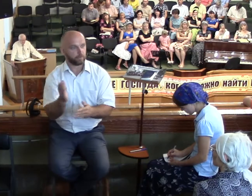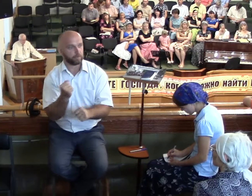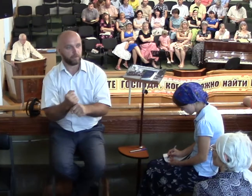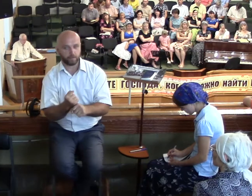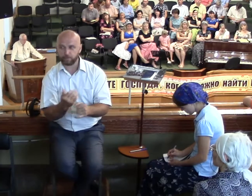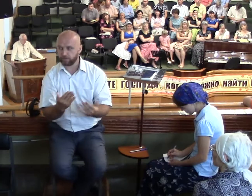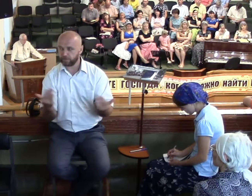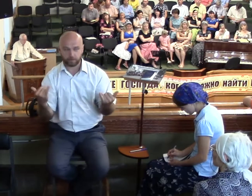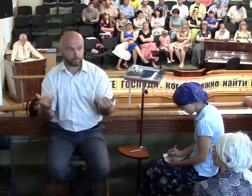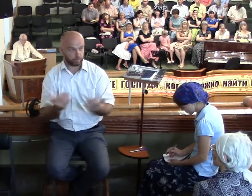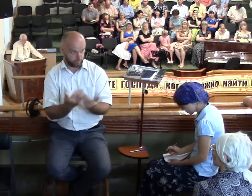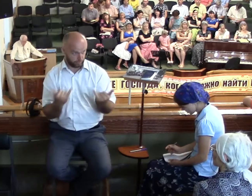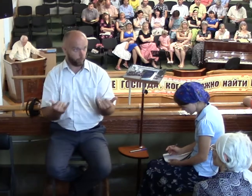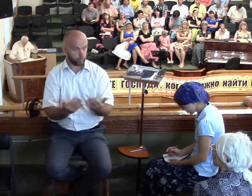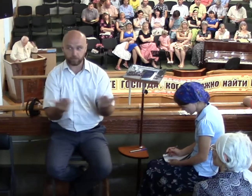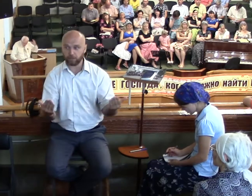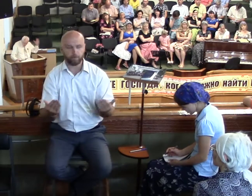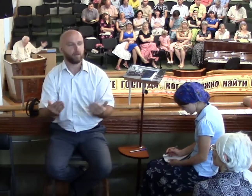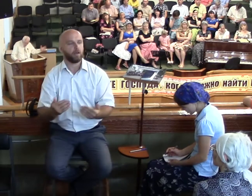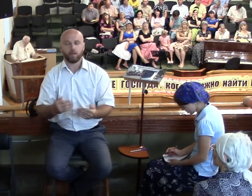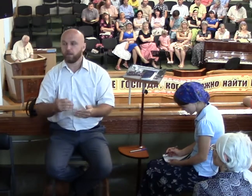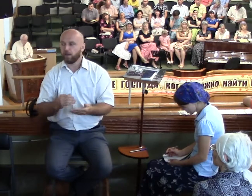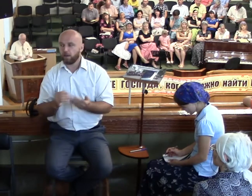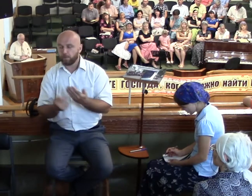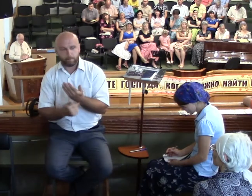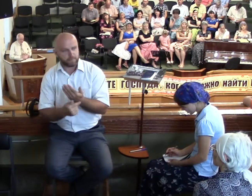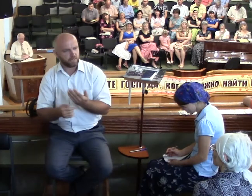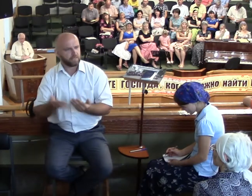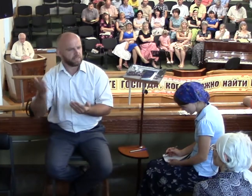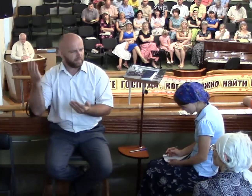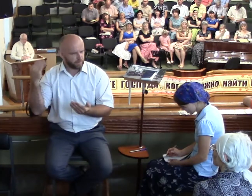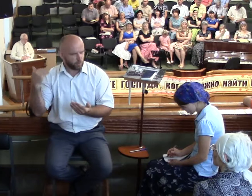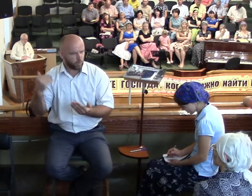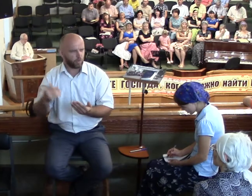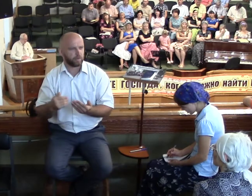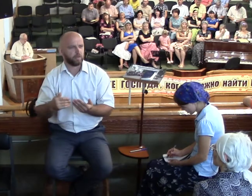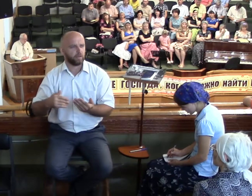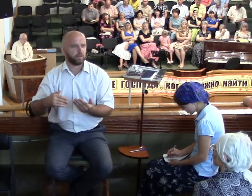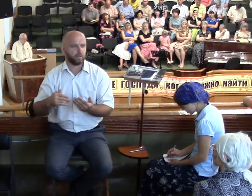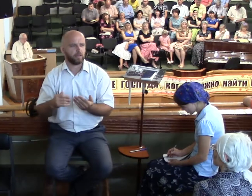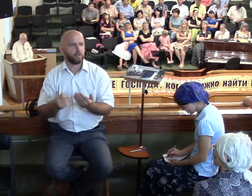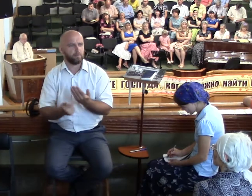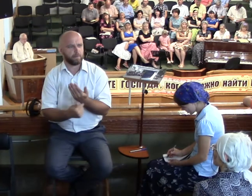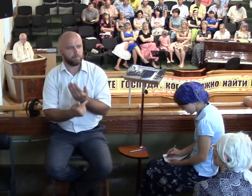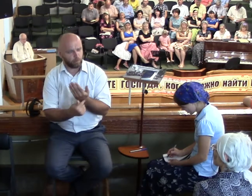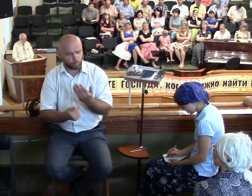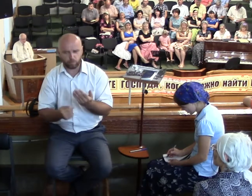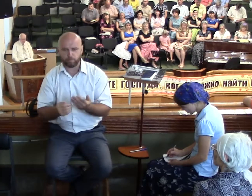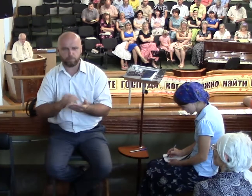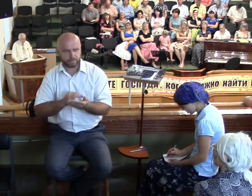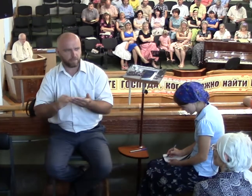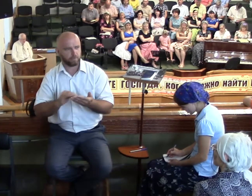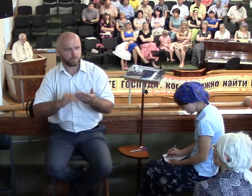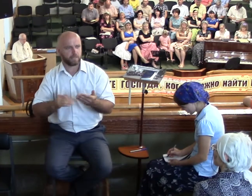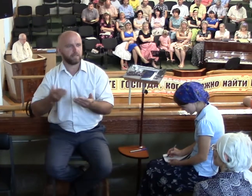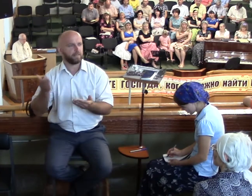очень древняя, писалась она очень-очень давно, ее отдельные части писались 1600